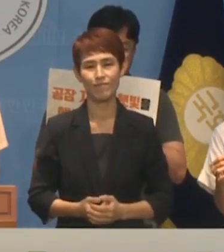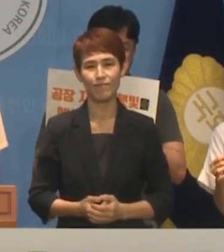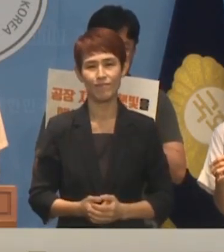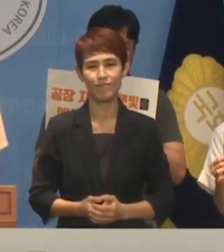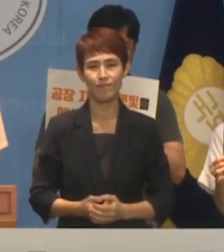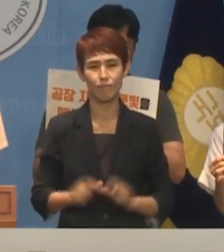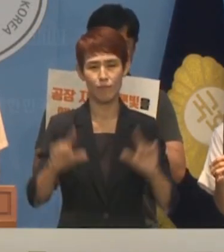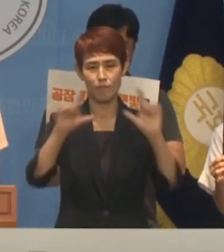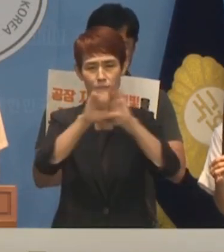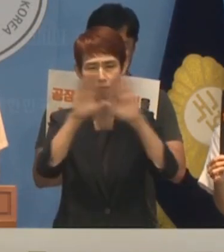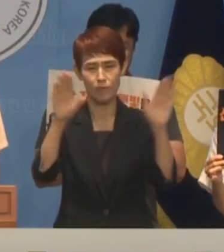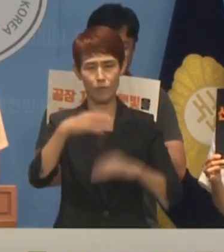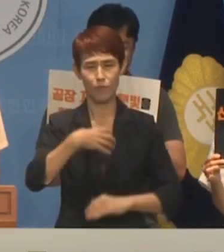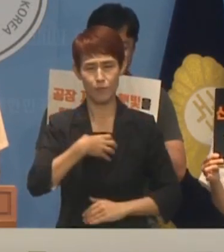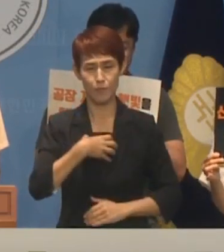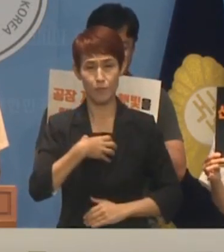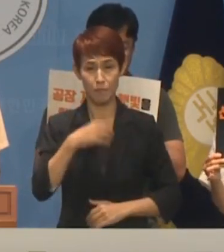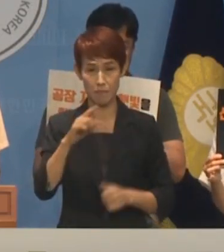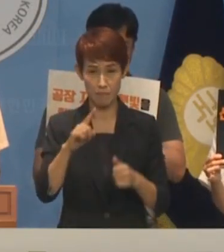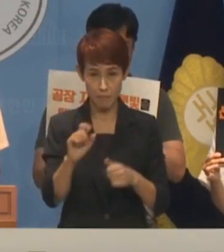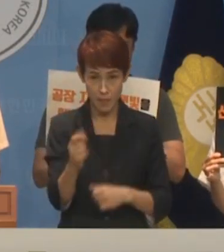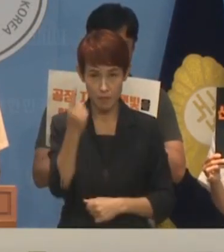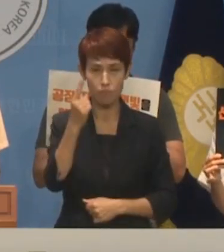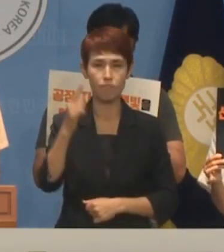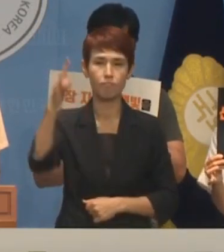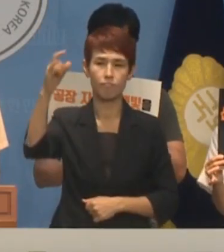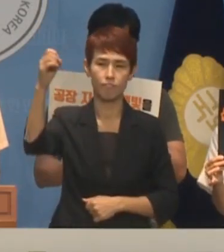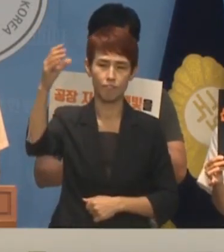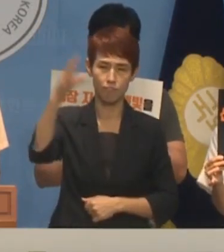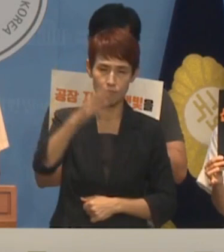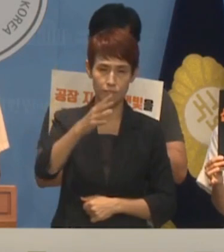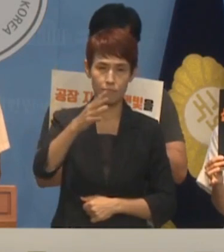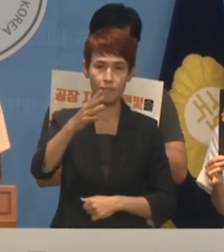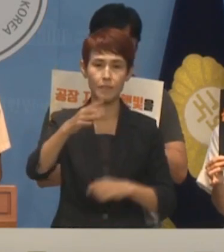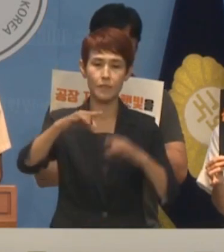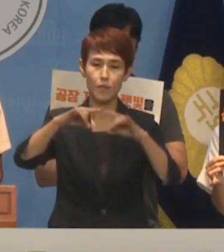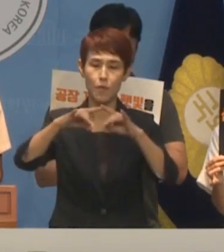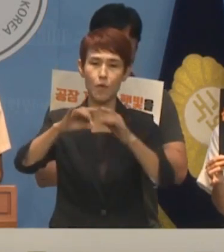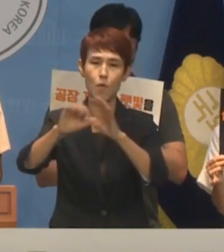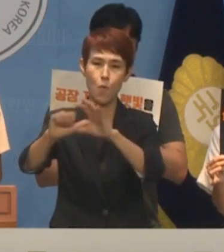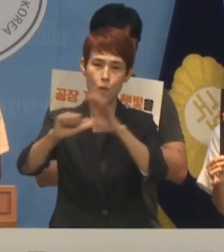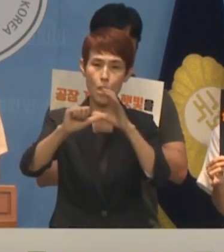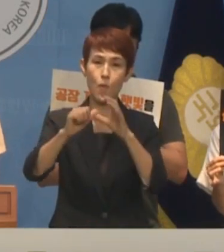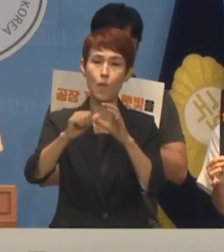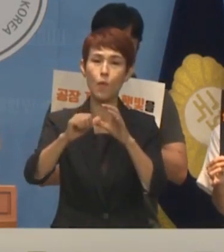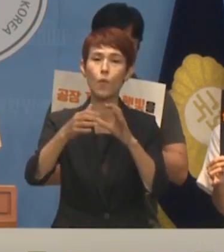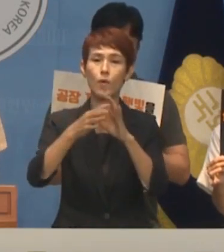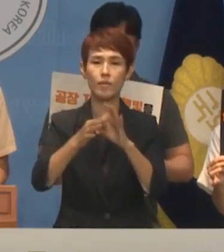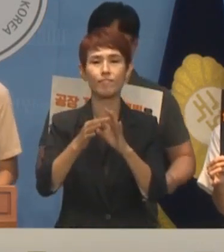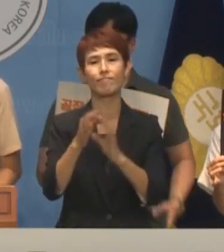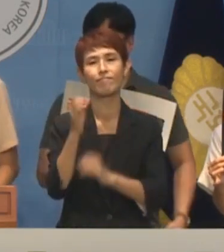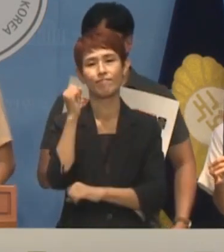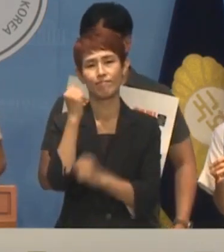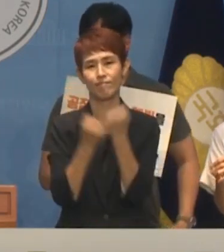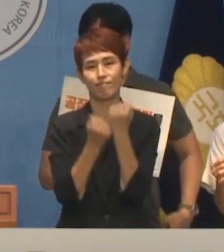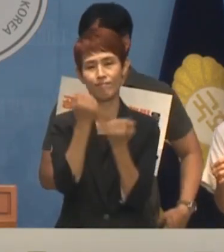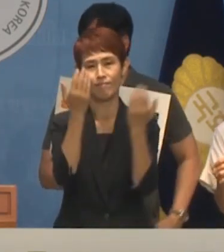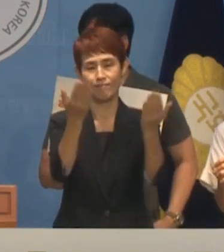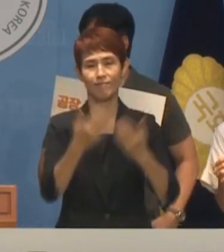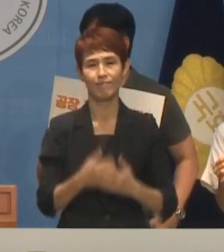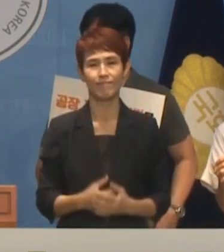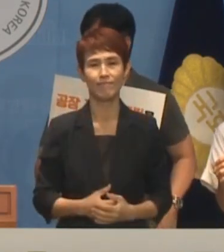발전 확산 필요성에 대해서 임재민 에너지전환포럼 사무처장님 모시고 발언 듣겠습니다.